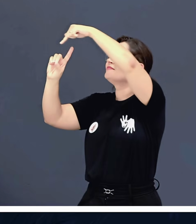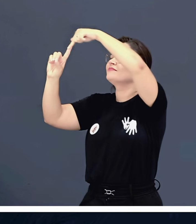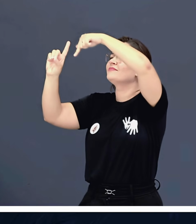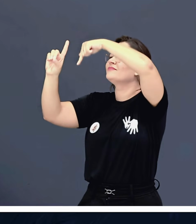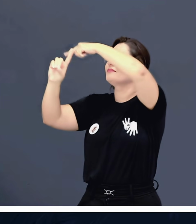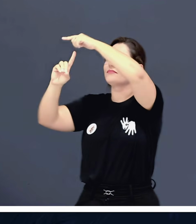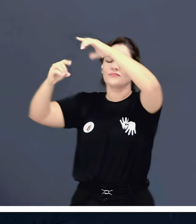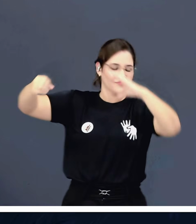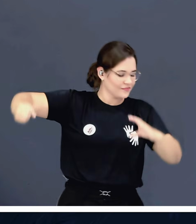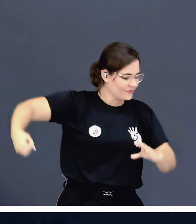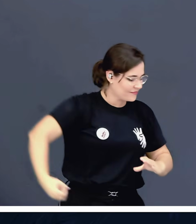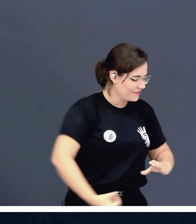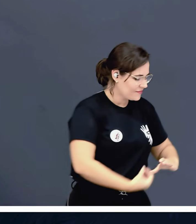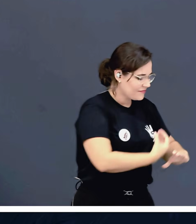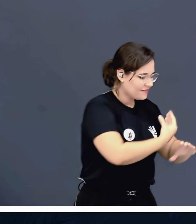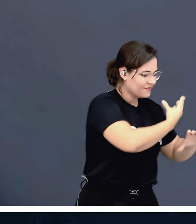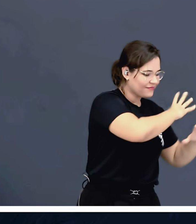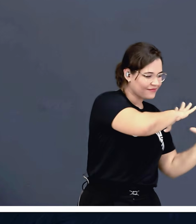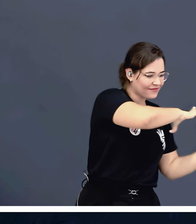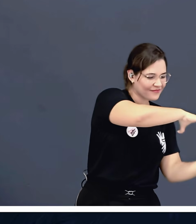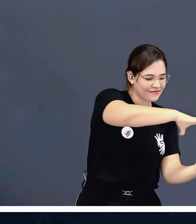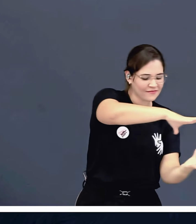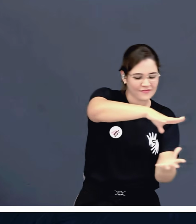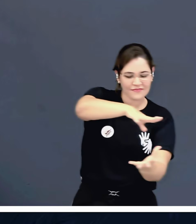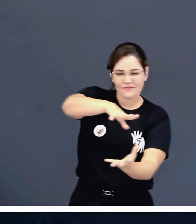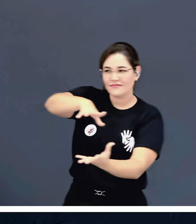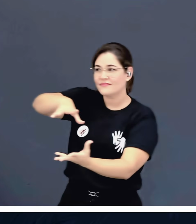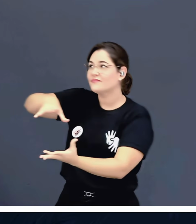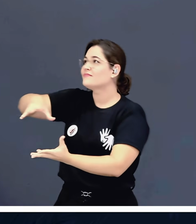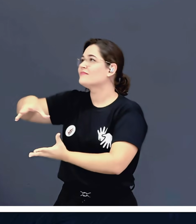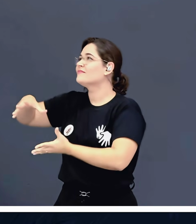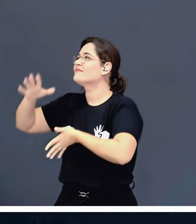santo, toda a criação.